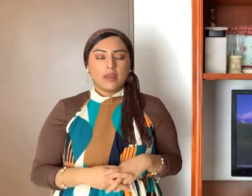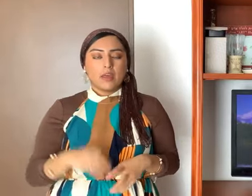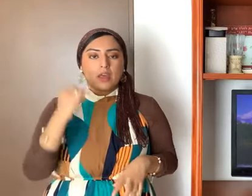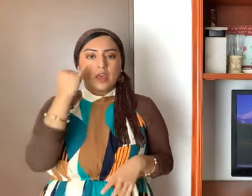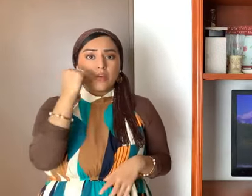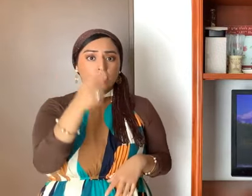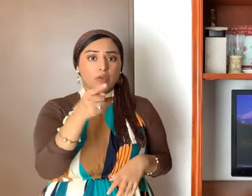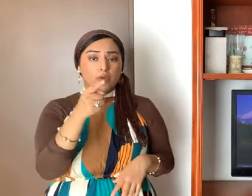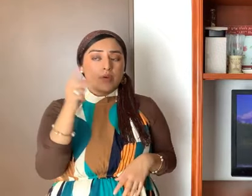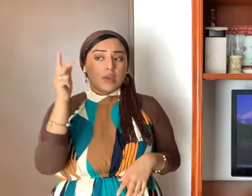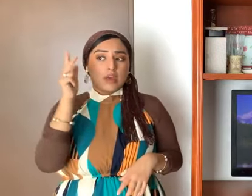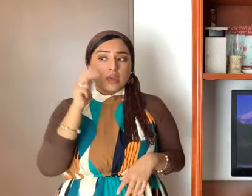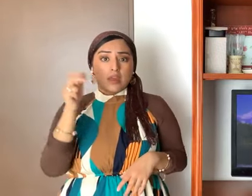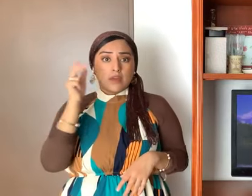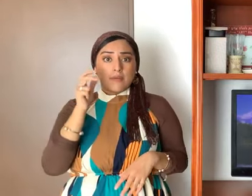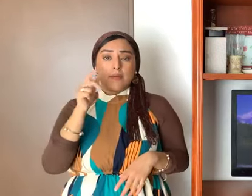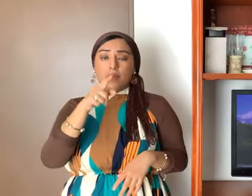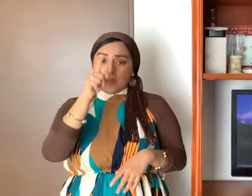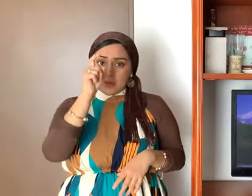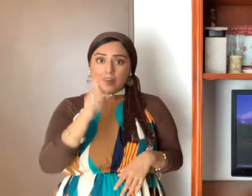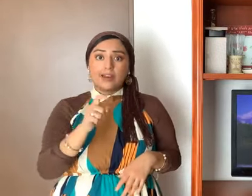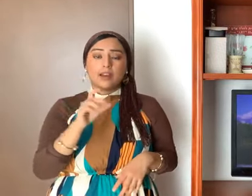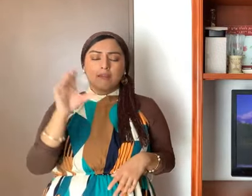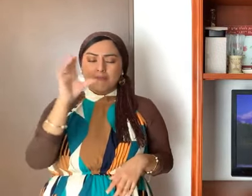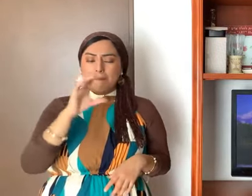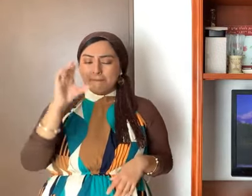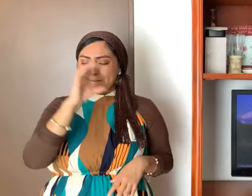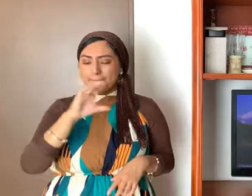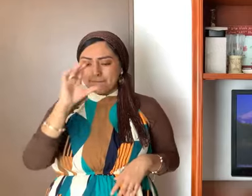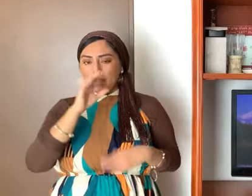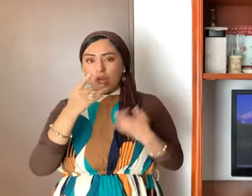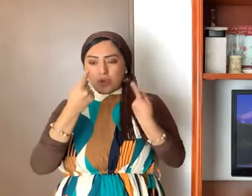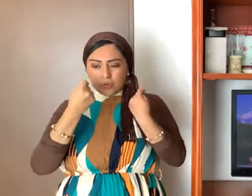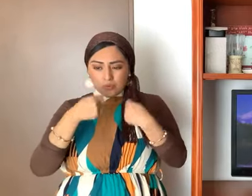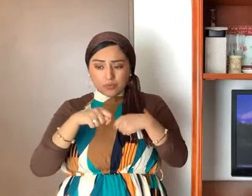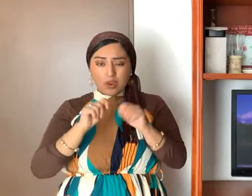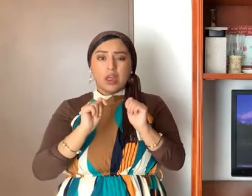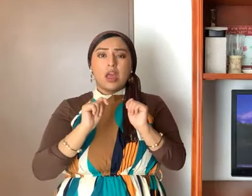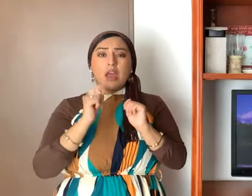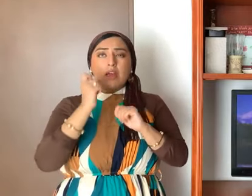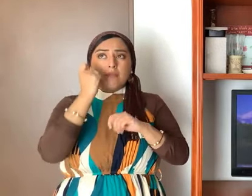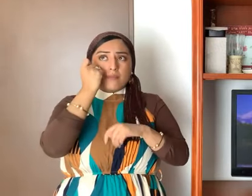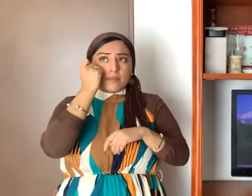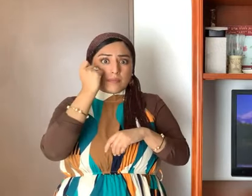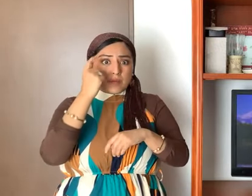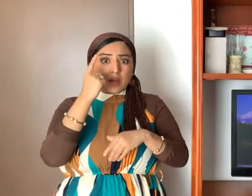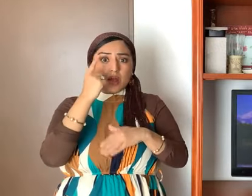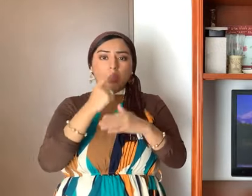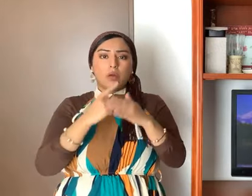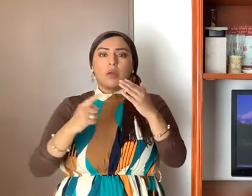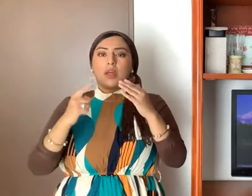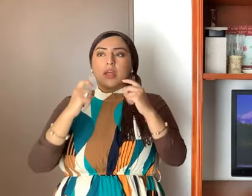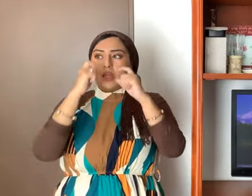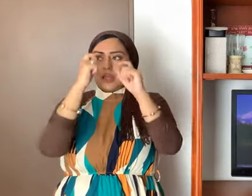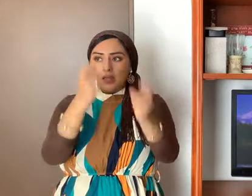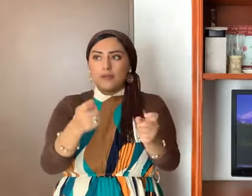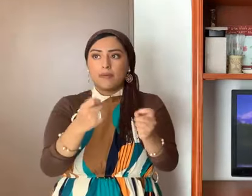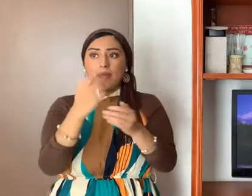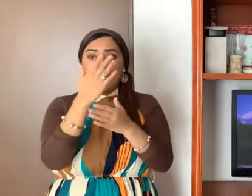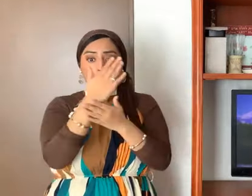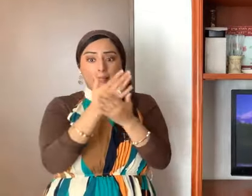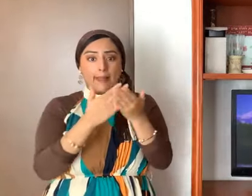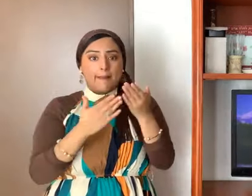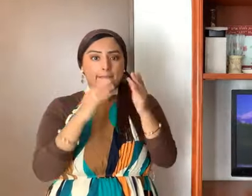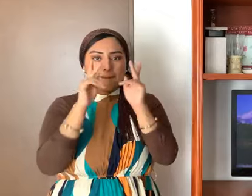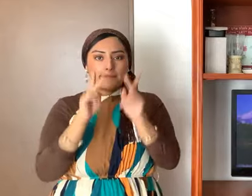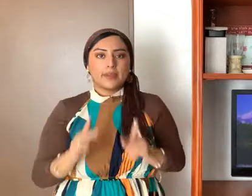tú escuchas, debes de buscar comprender la información que te están dando. Hay personas,